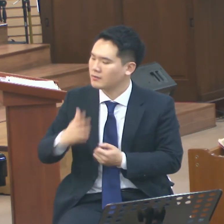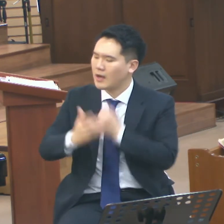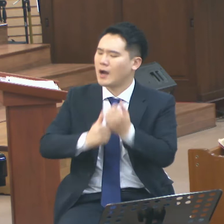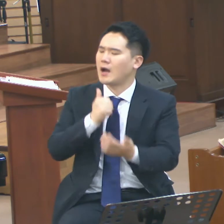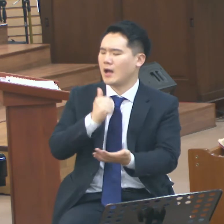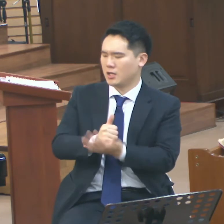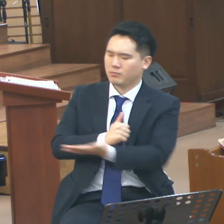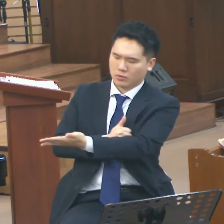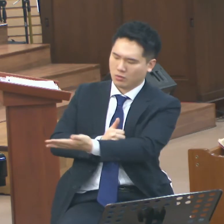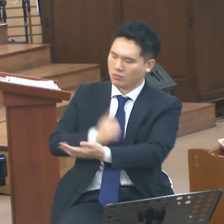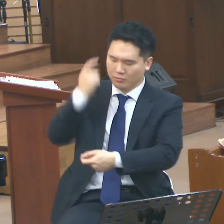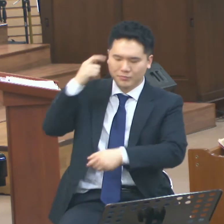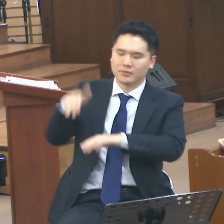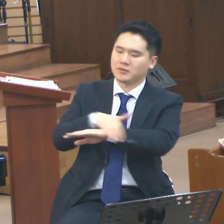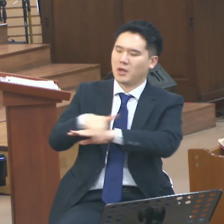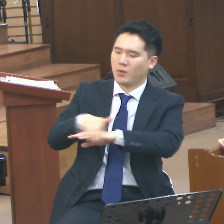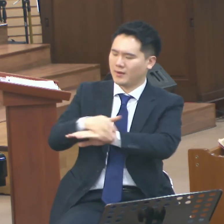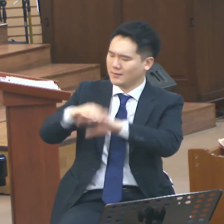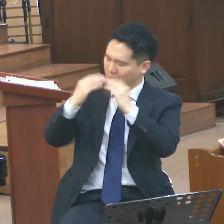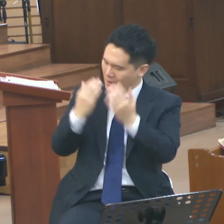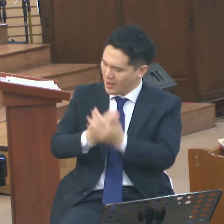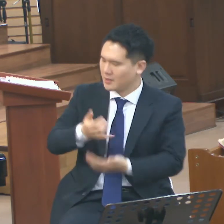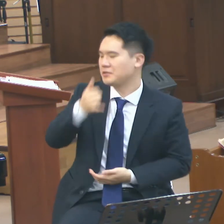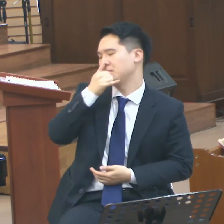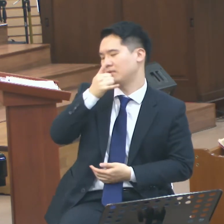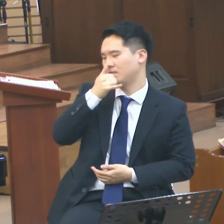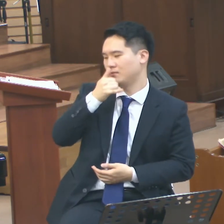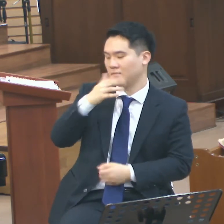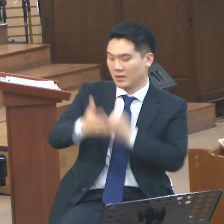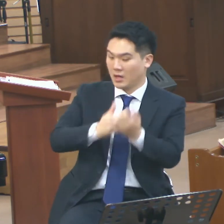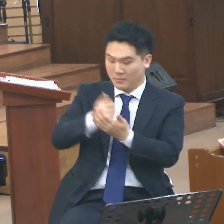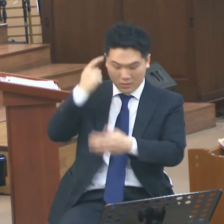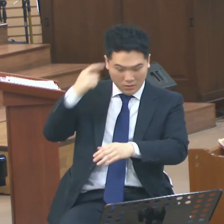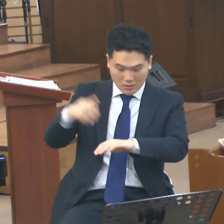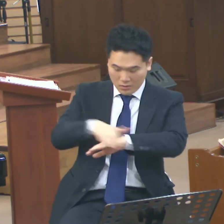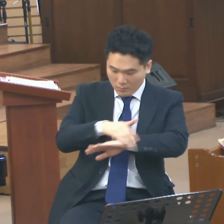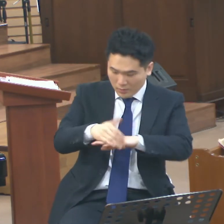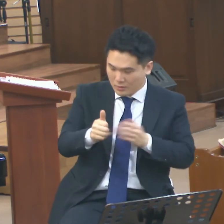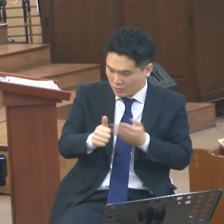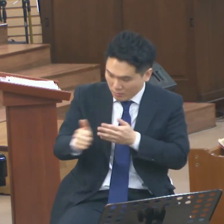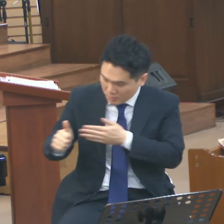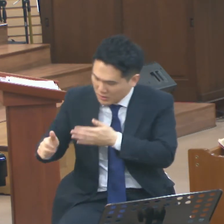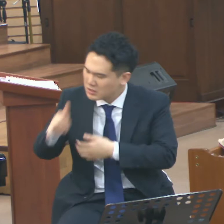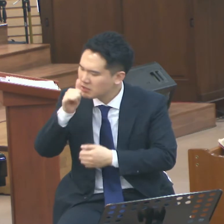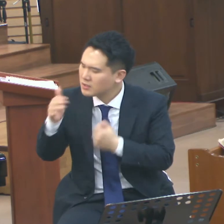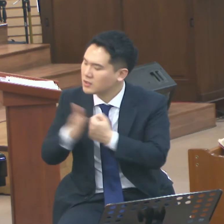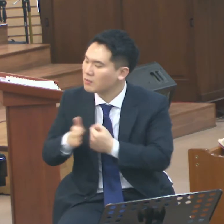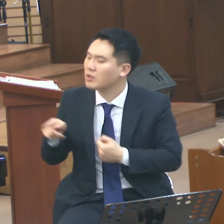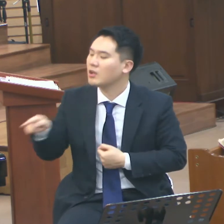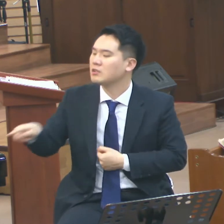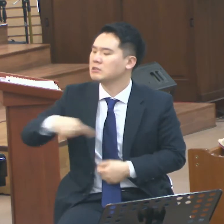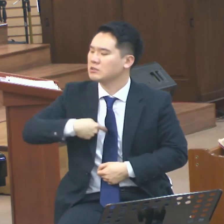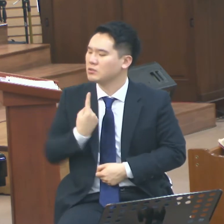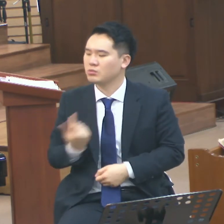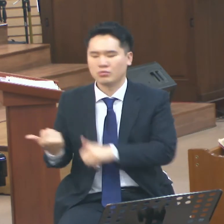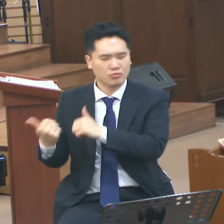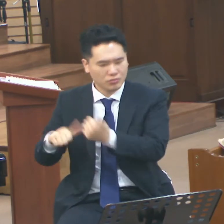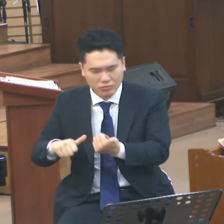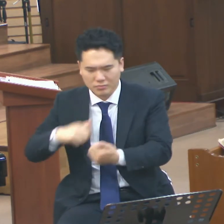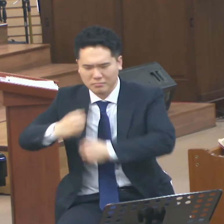하나님 때가 오지 않으면 아무도 죽지 않아. 우리의 죽음과 삶은 하나님이 주관하셔. 그분 손에 있어.